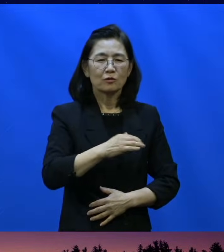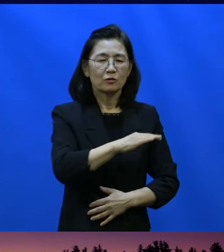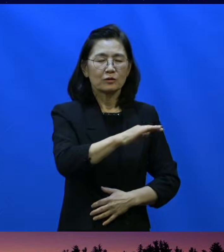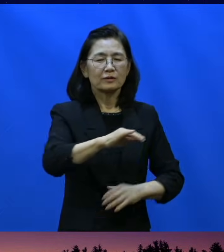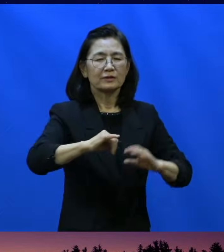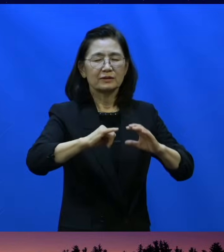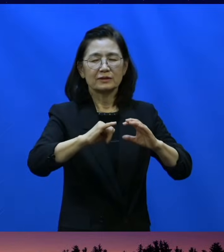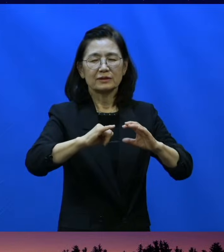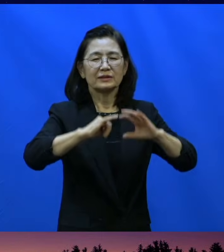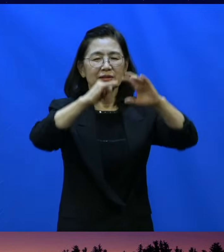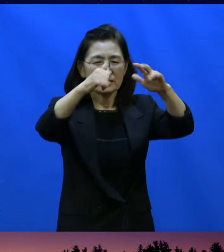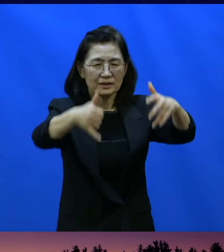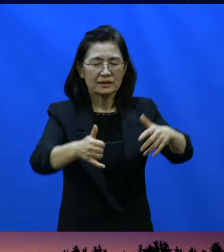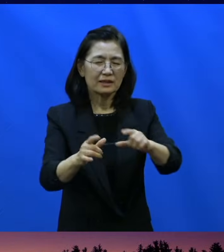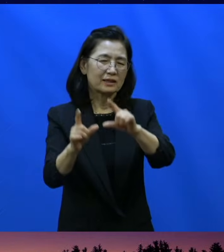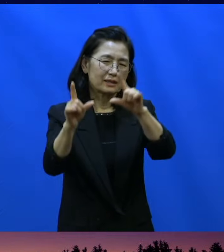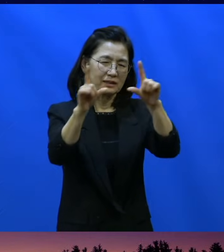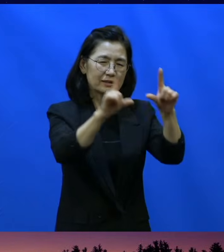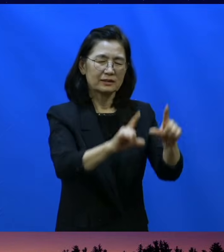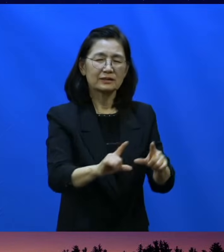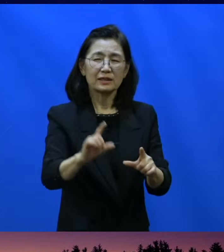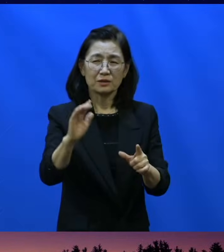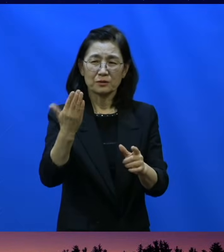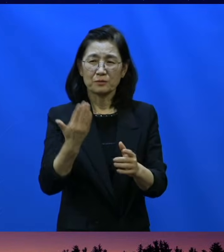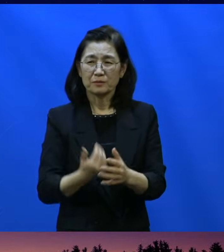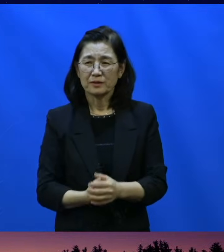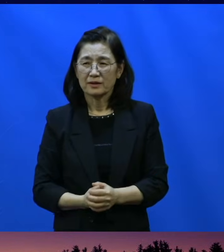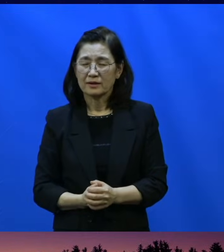그러면 이게 엄청난 파워가 생기는 거예요. 그 은혜의 힘이.